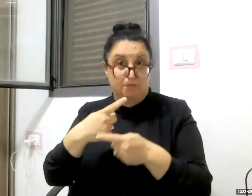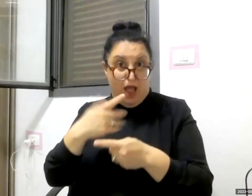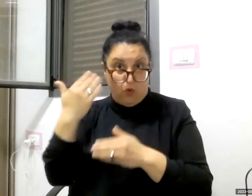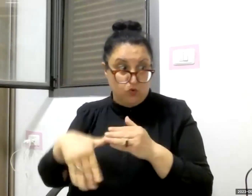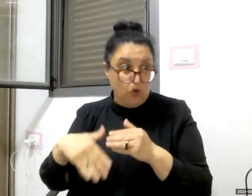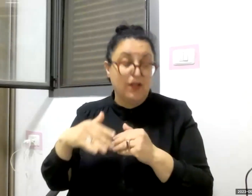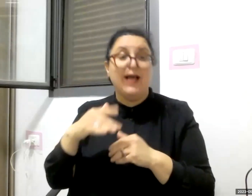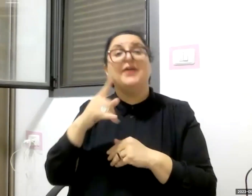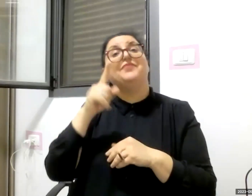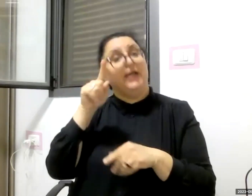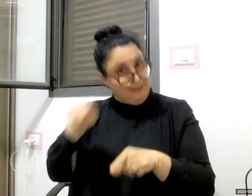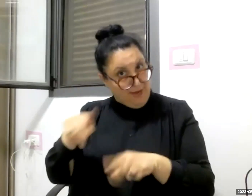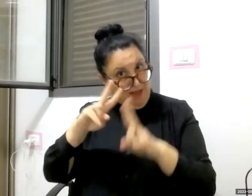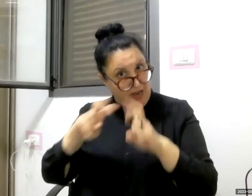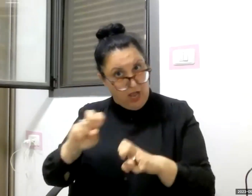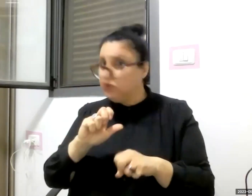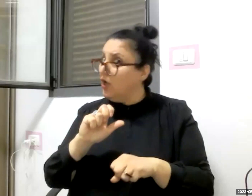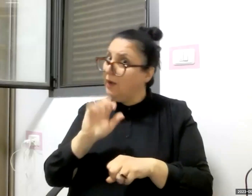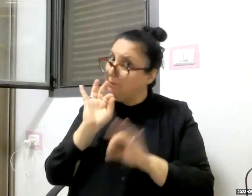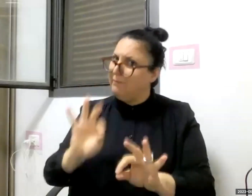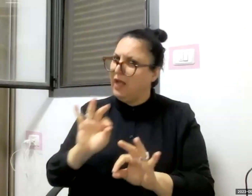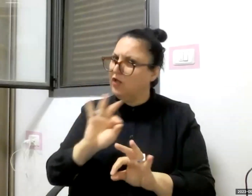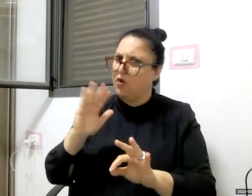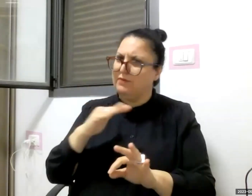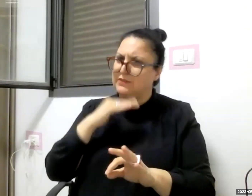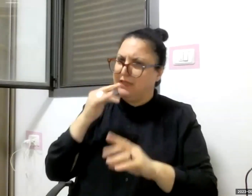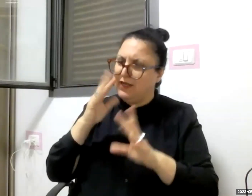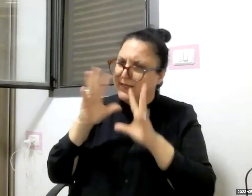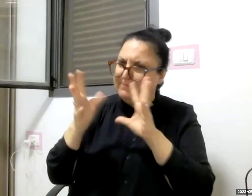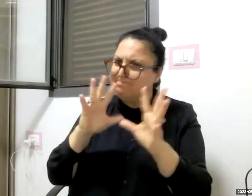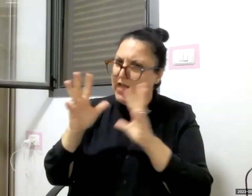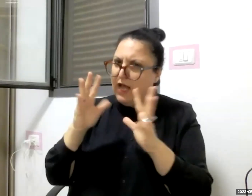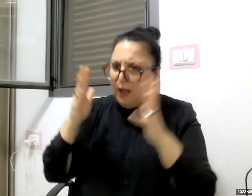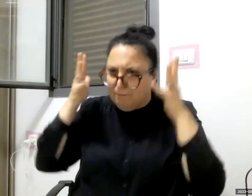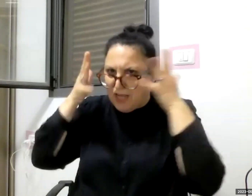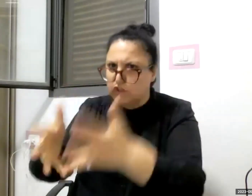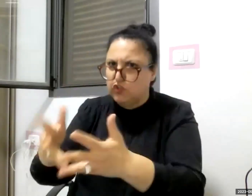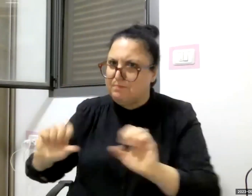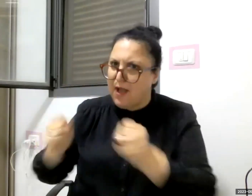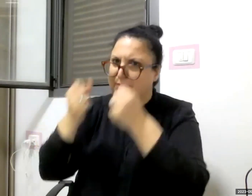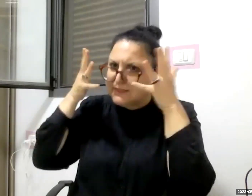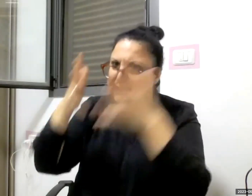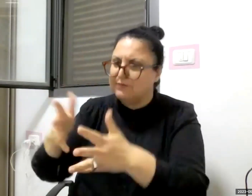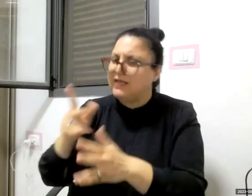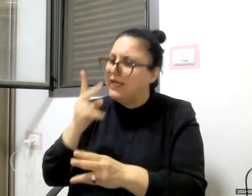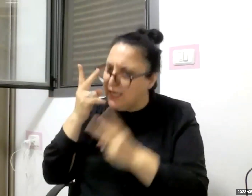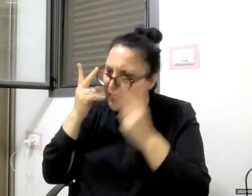-25 שנים האחרונות וזה מחקר שבאמת לא מספיק מקדיש